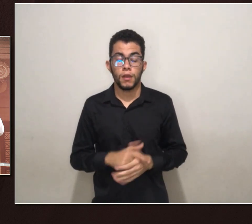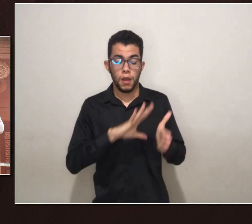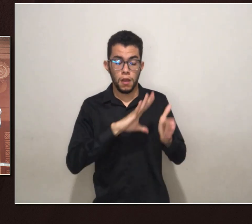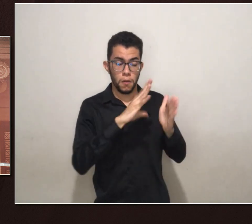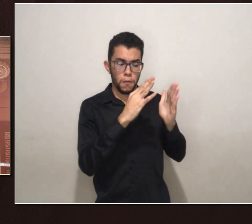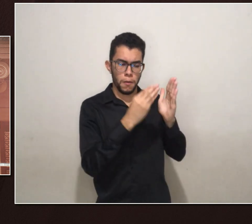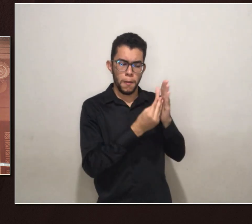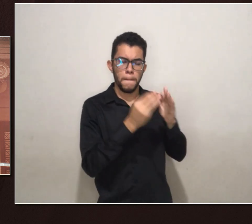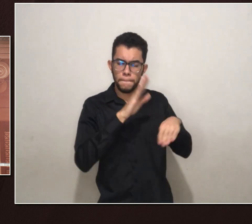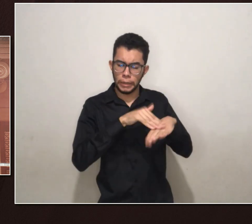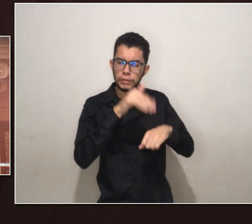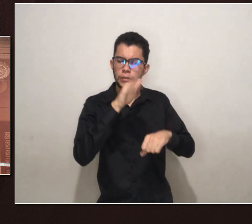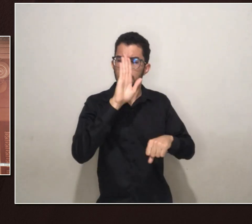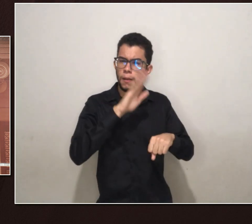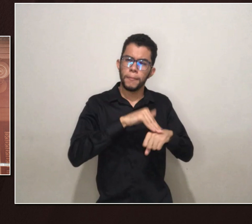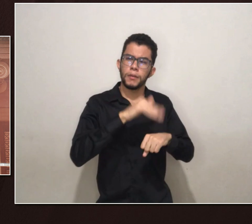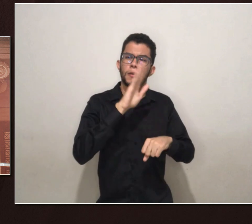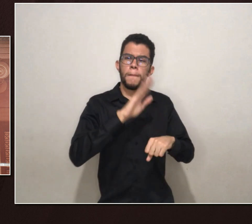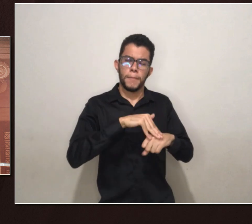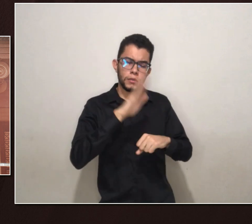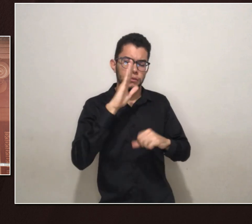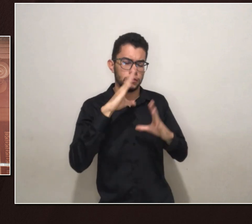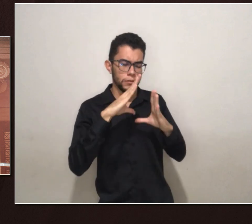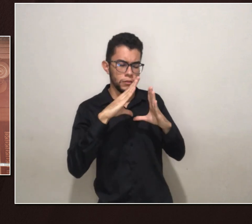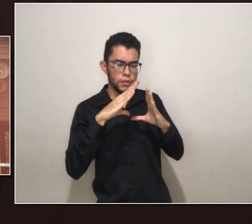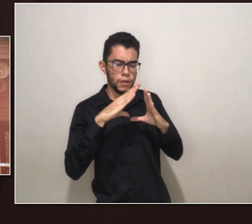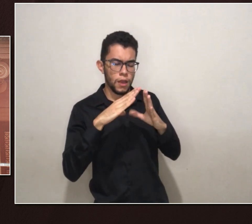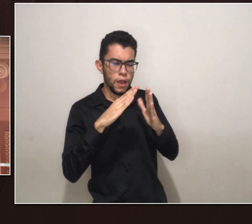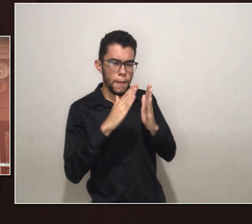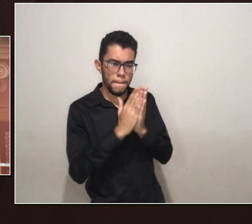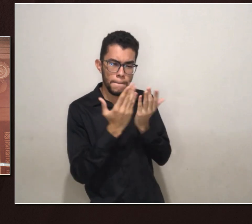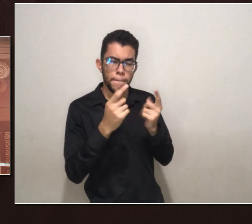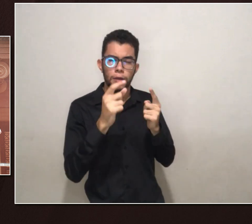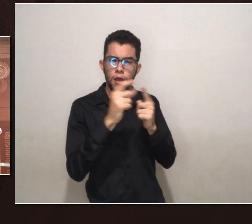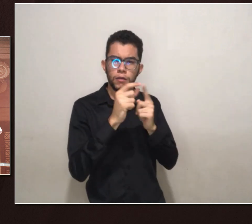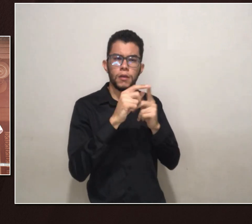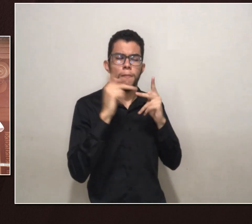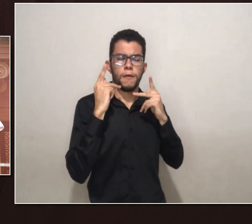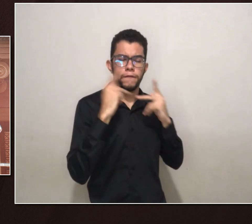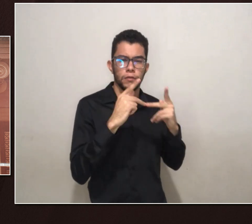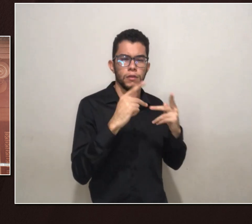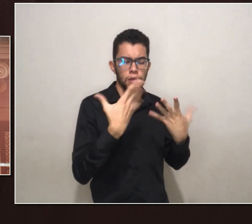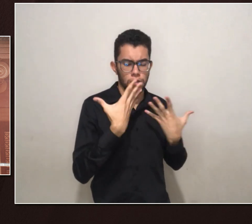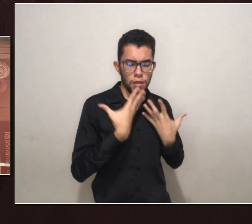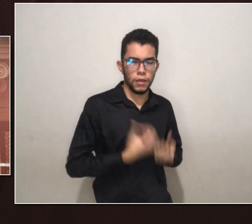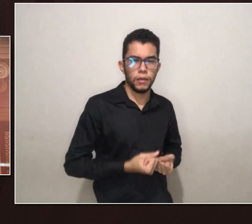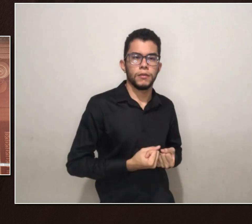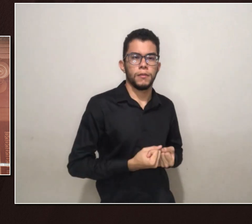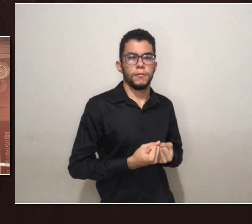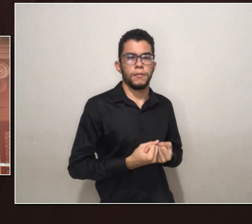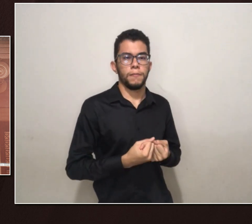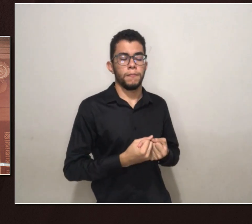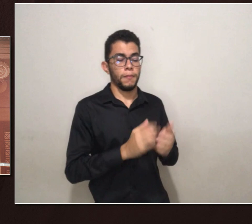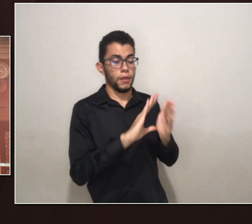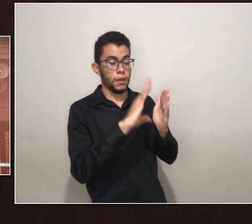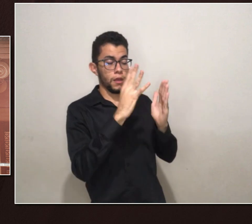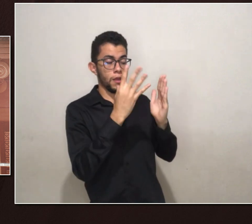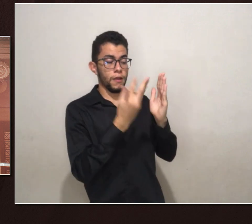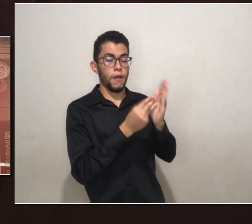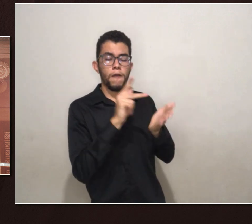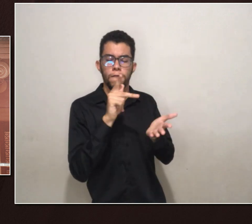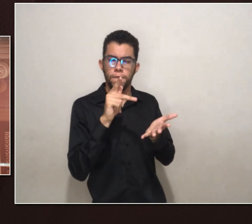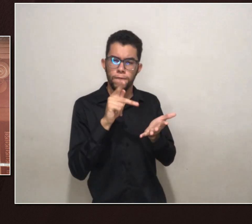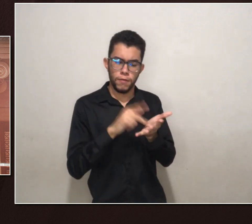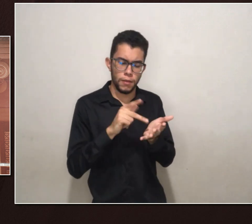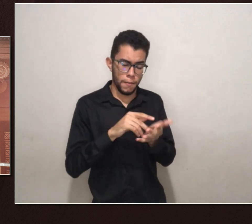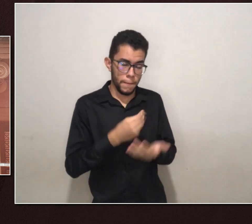sendo constituída com a realidade de Deus, a igreja vai vivendo uma vida de